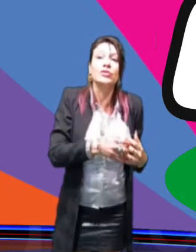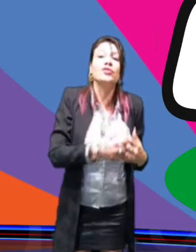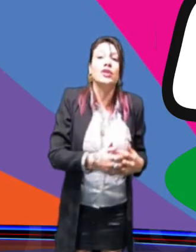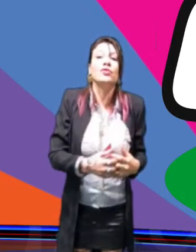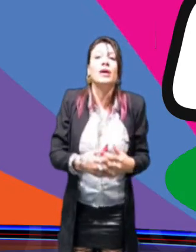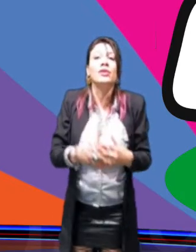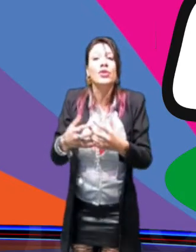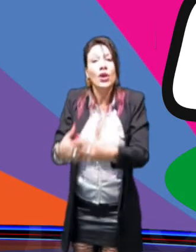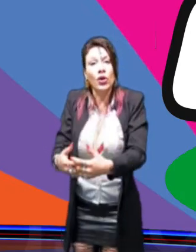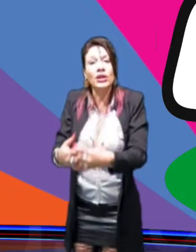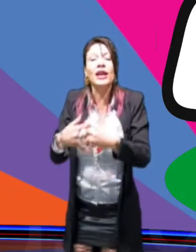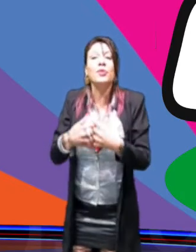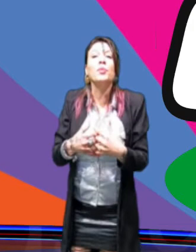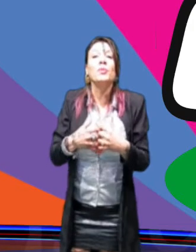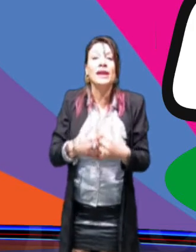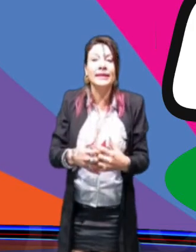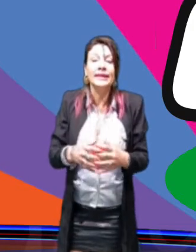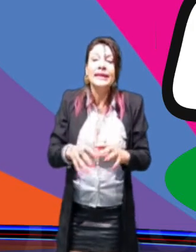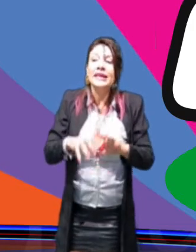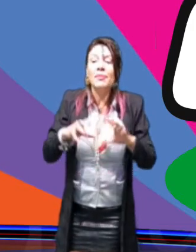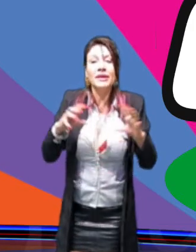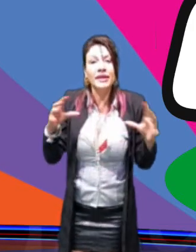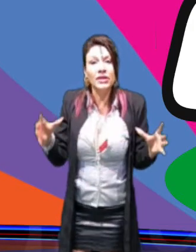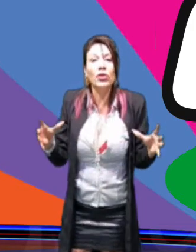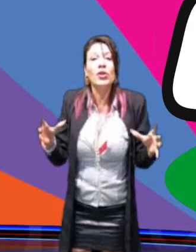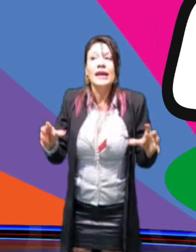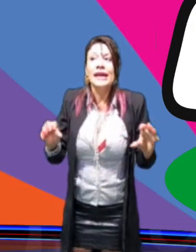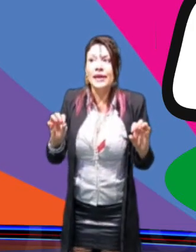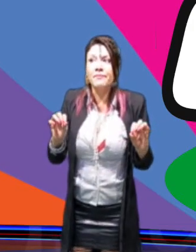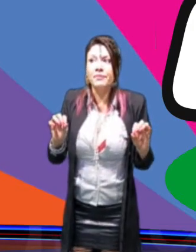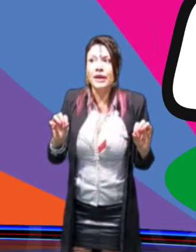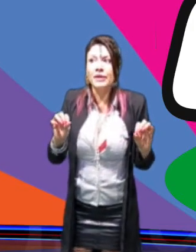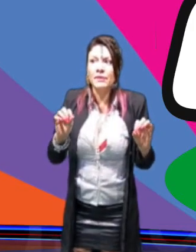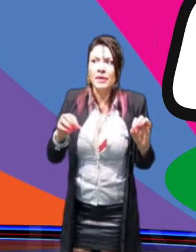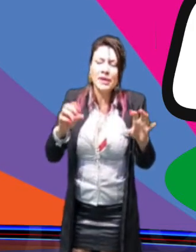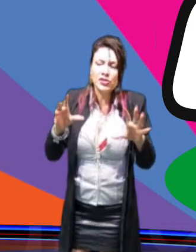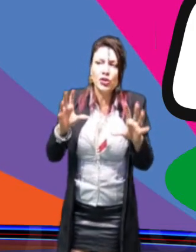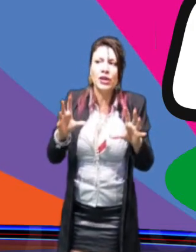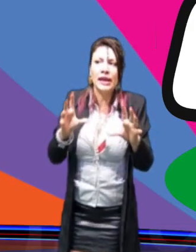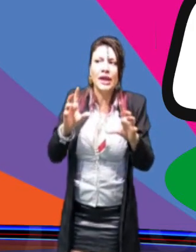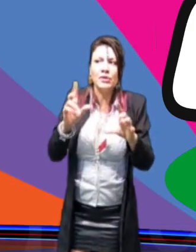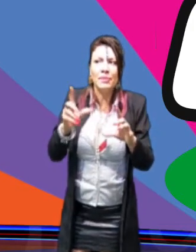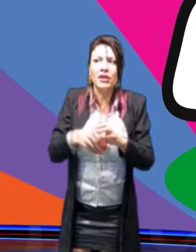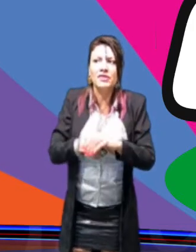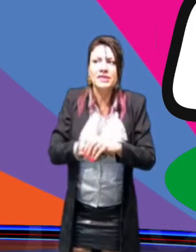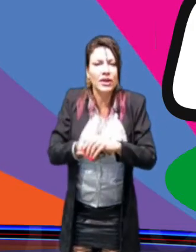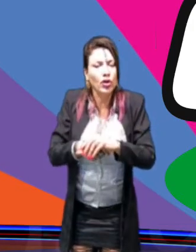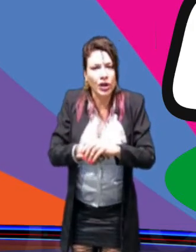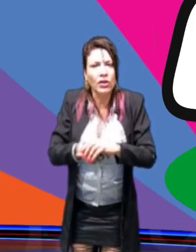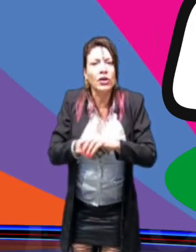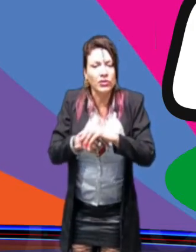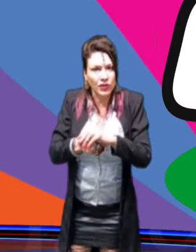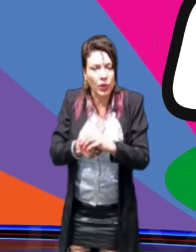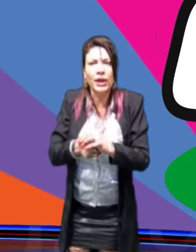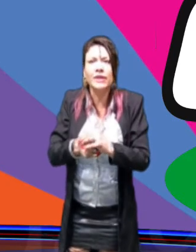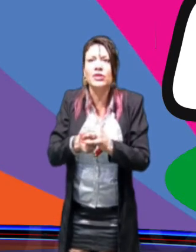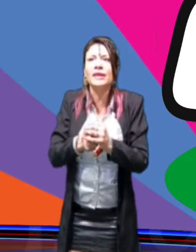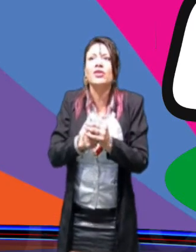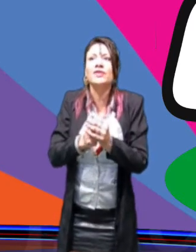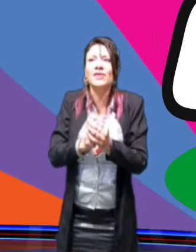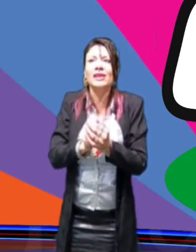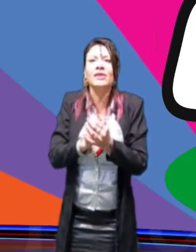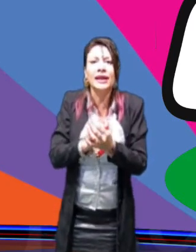y la relación de los seres humanos con el propio planeta. Y a partir de esto, yo creo que hay una página oficial, no lo creo, estoy segura, es una